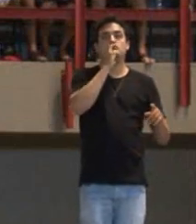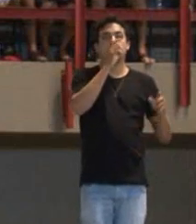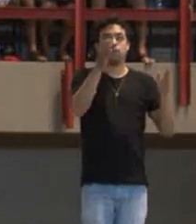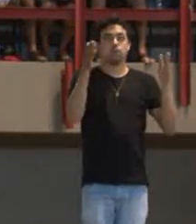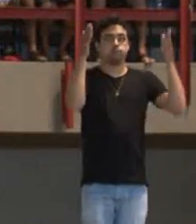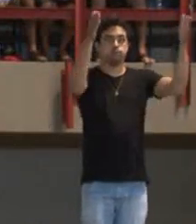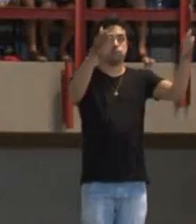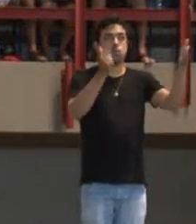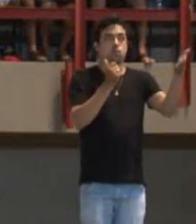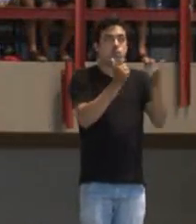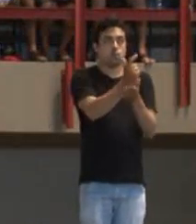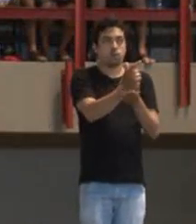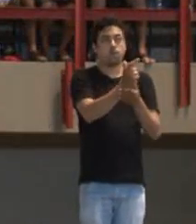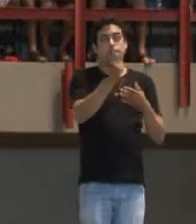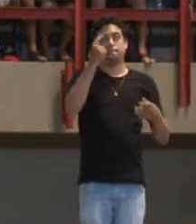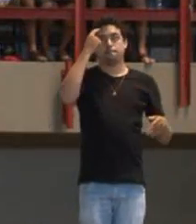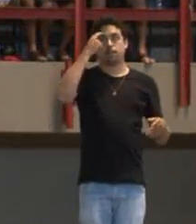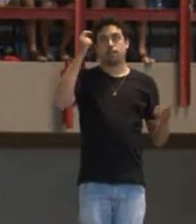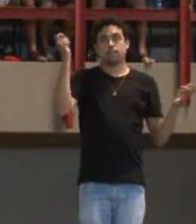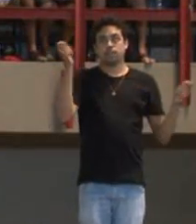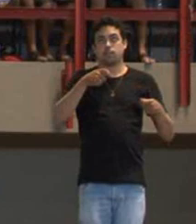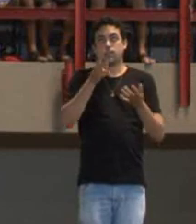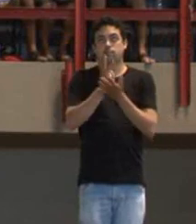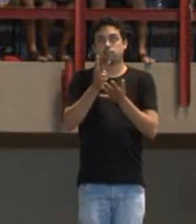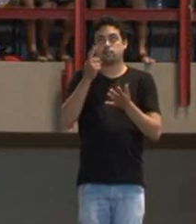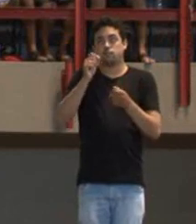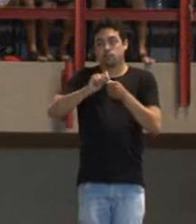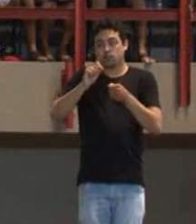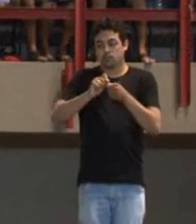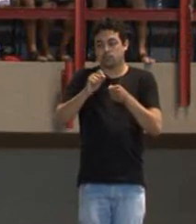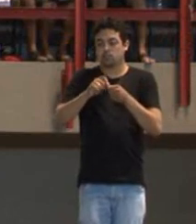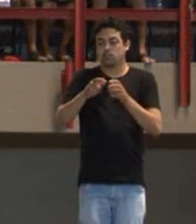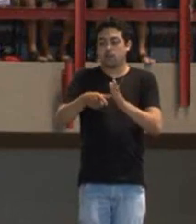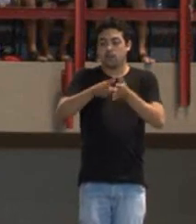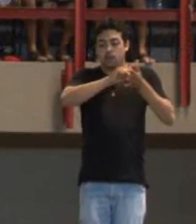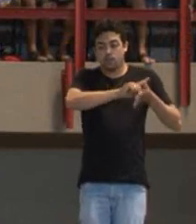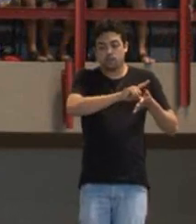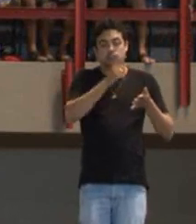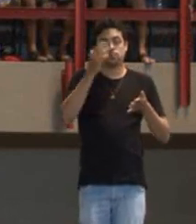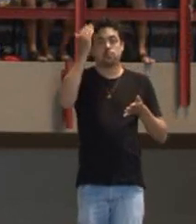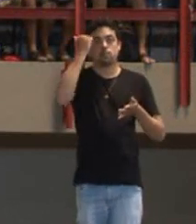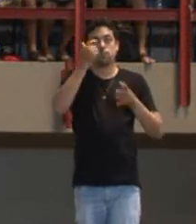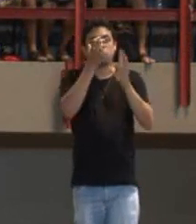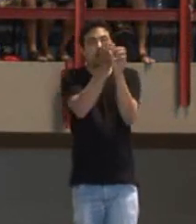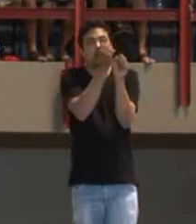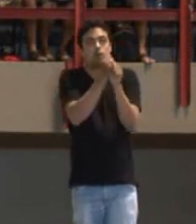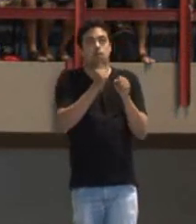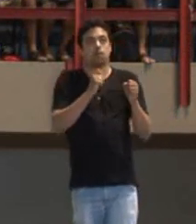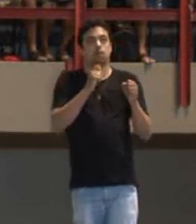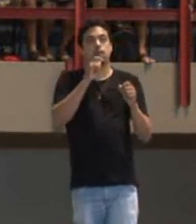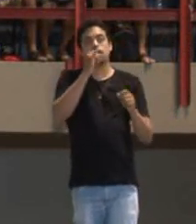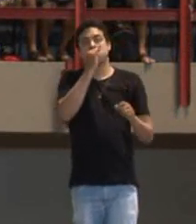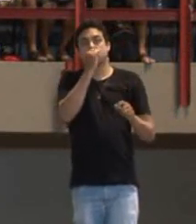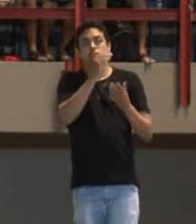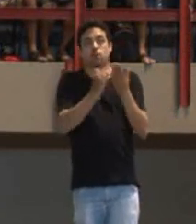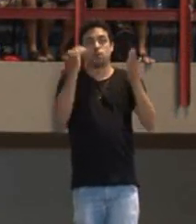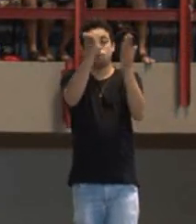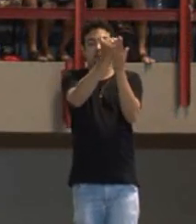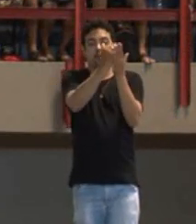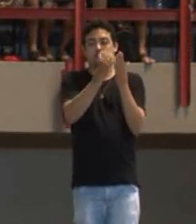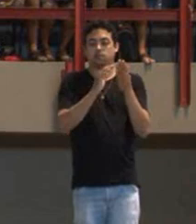para casa. Uma coisa que vale a pena sempre fazer é já prever quanto isso vai aumentar na tua conta de